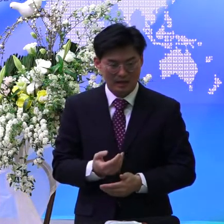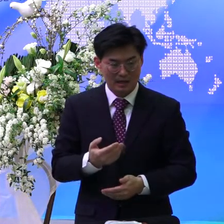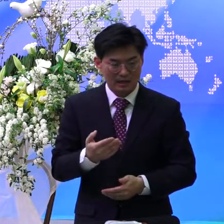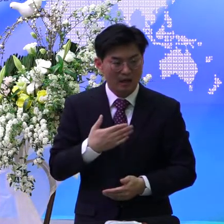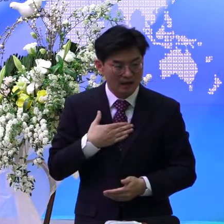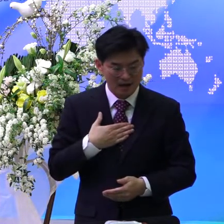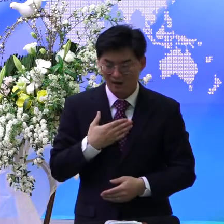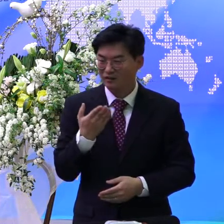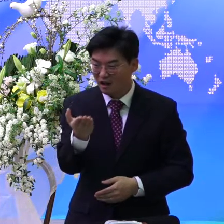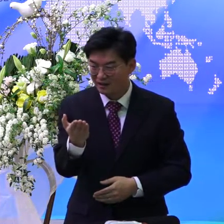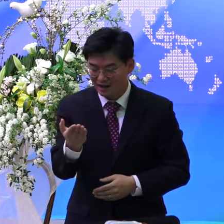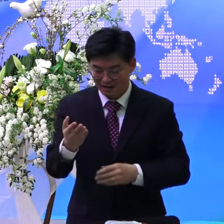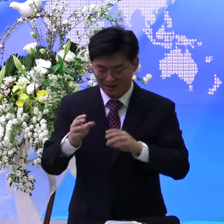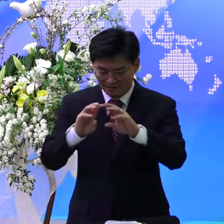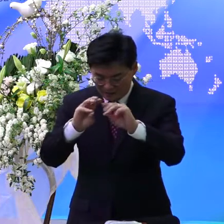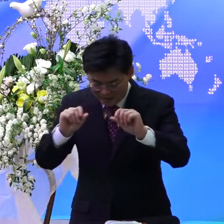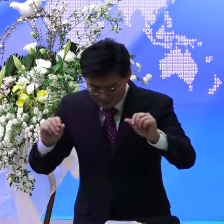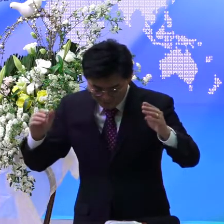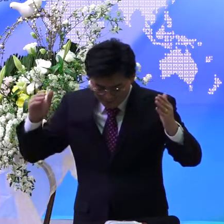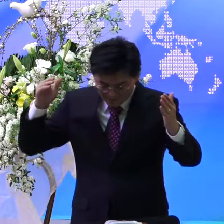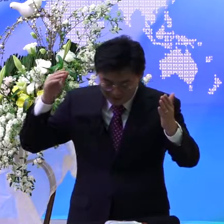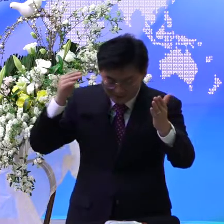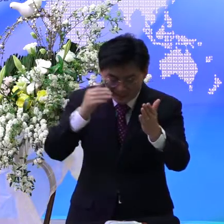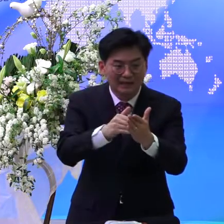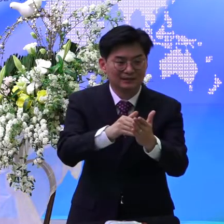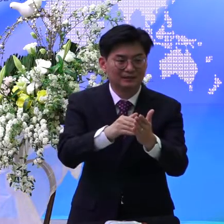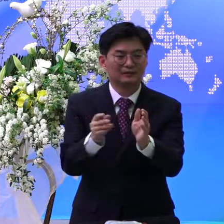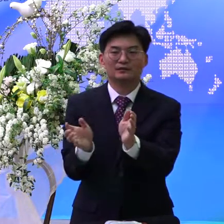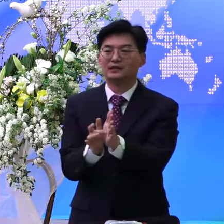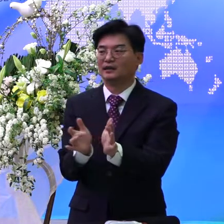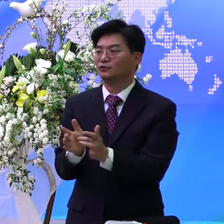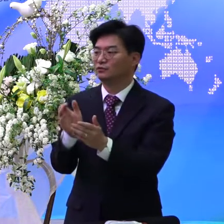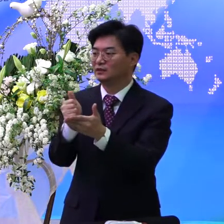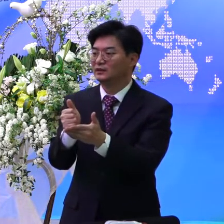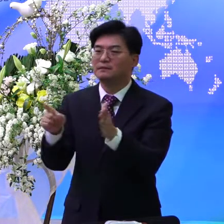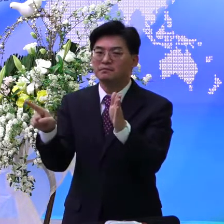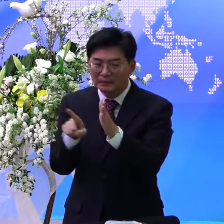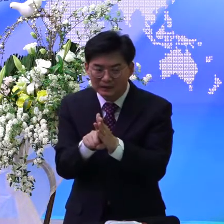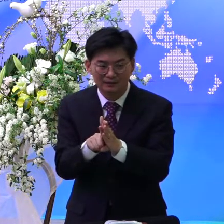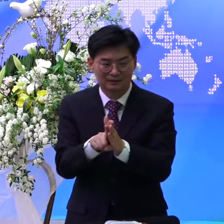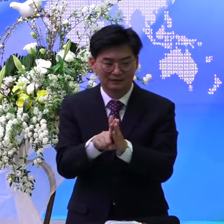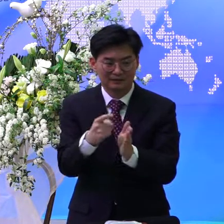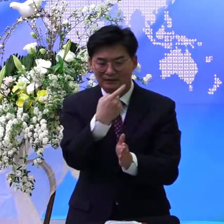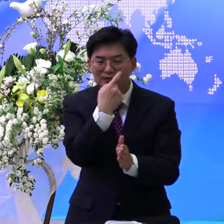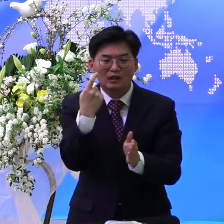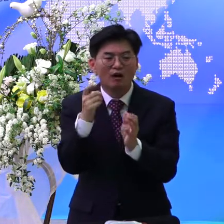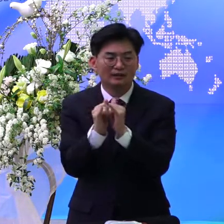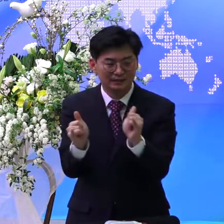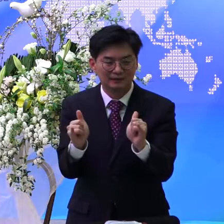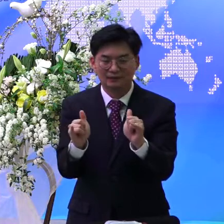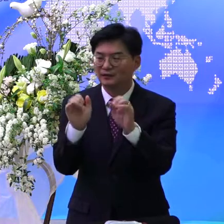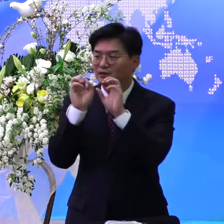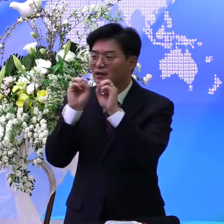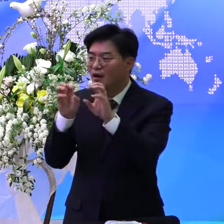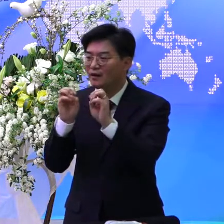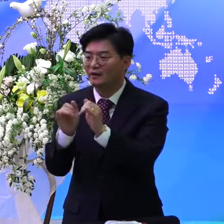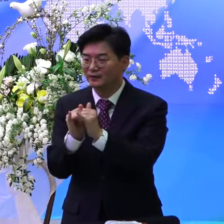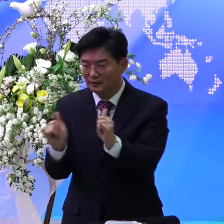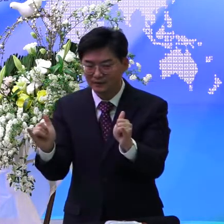증인이 되리라. 이 말씀은 너희가 땅끝까지 나아가 내